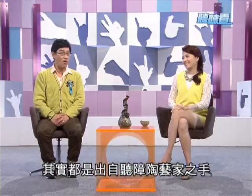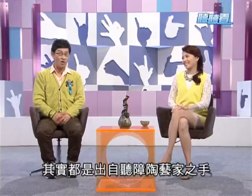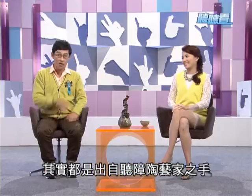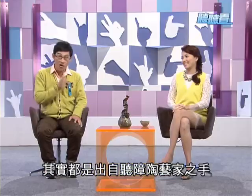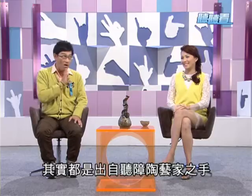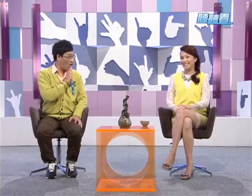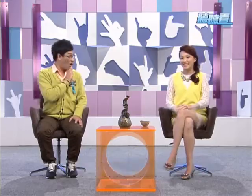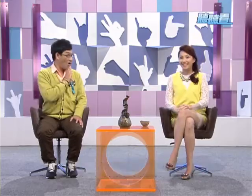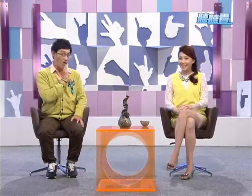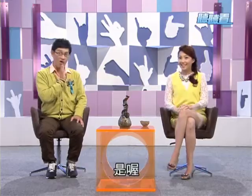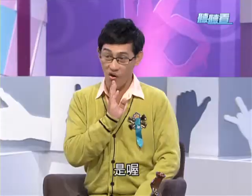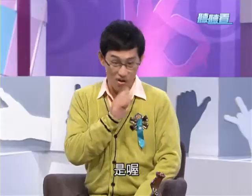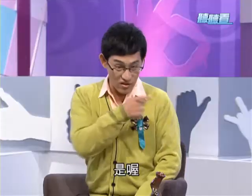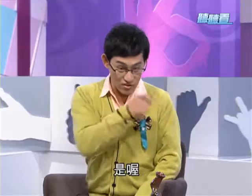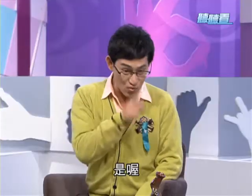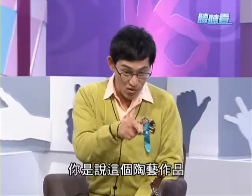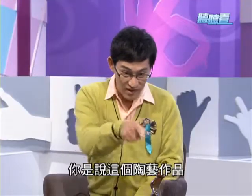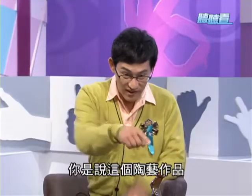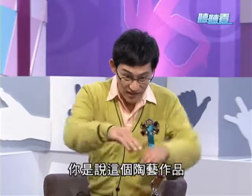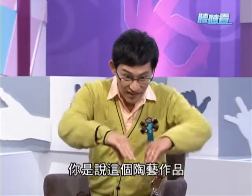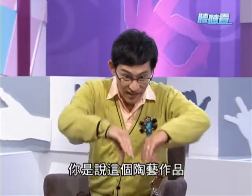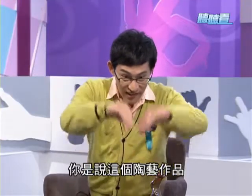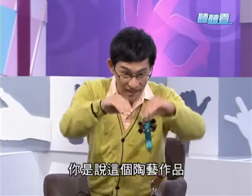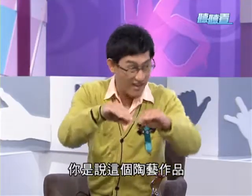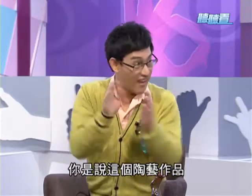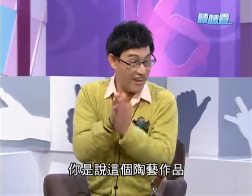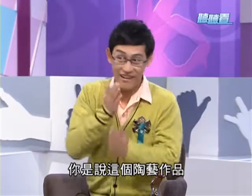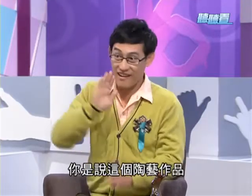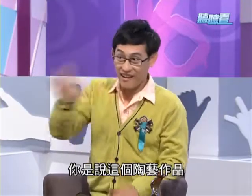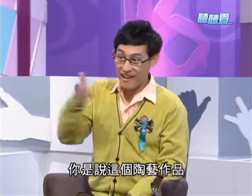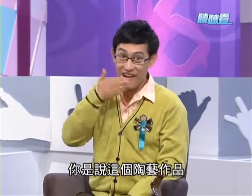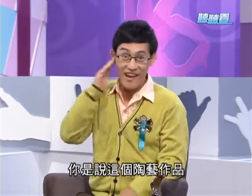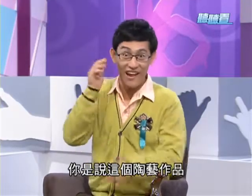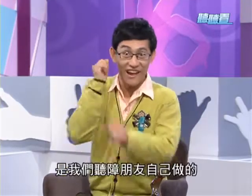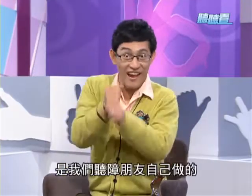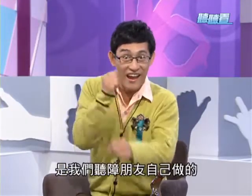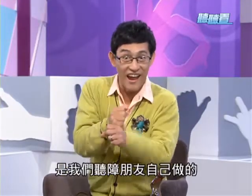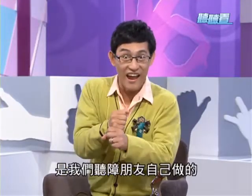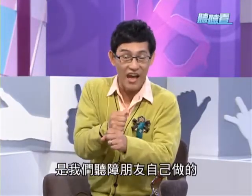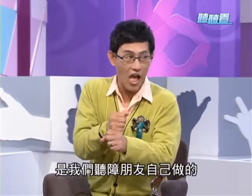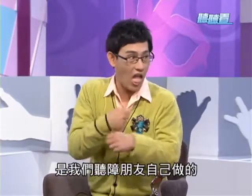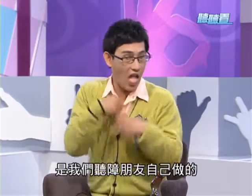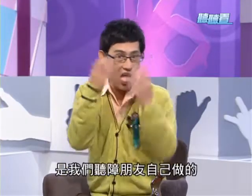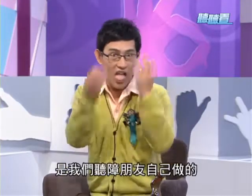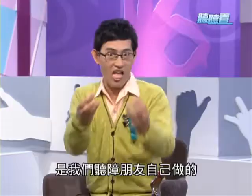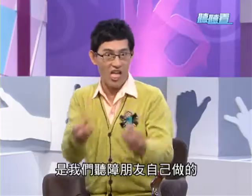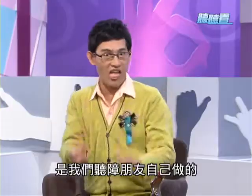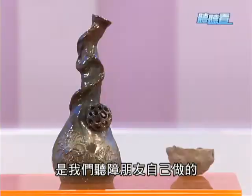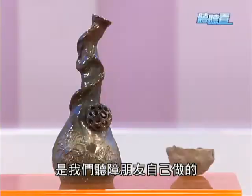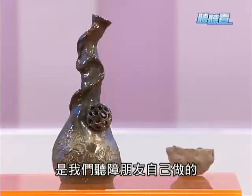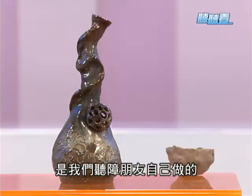哦，是哦。嗯，你是说这个陶艺作品是我们厅长朋友自己做的？